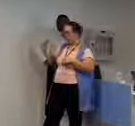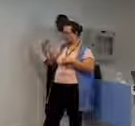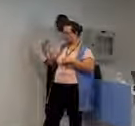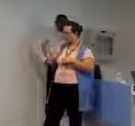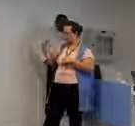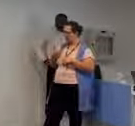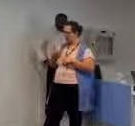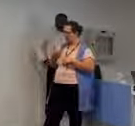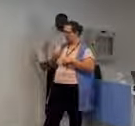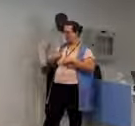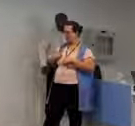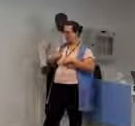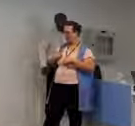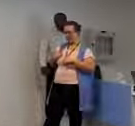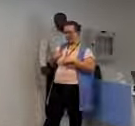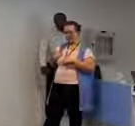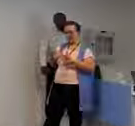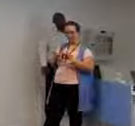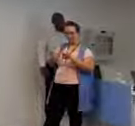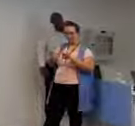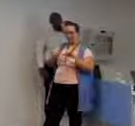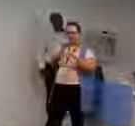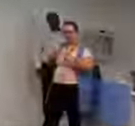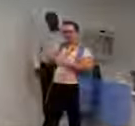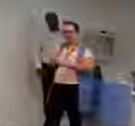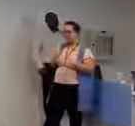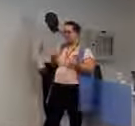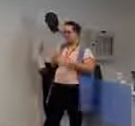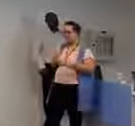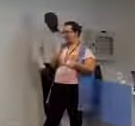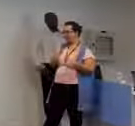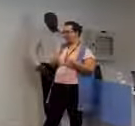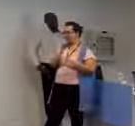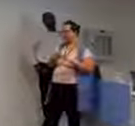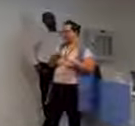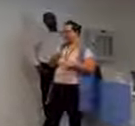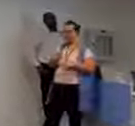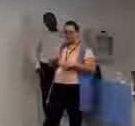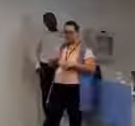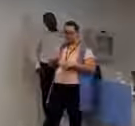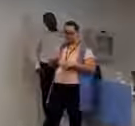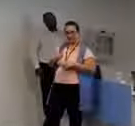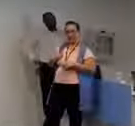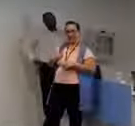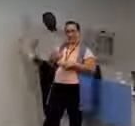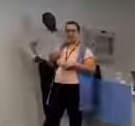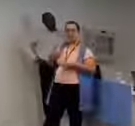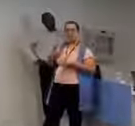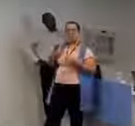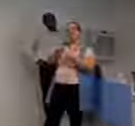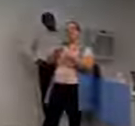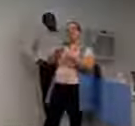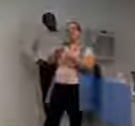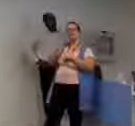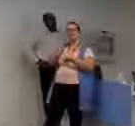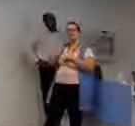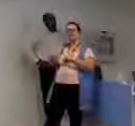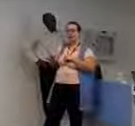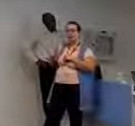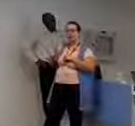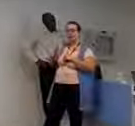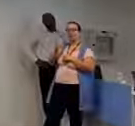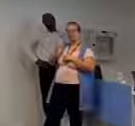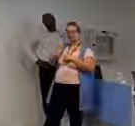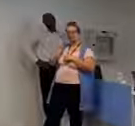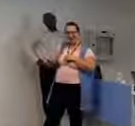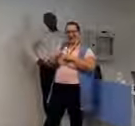foi amadurecido, num processo produtivo que foi aprimorado e melhorado com o tempo, porque ele se repete, né? É uma